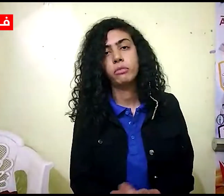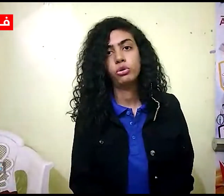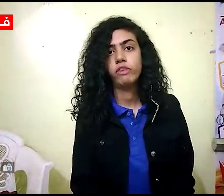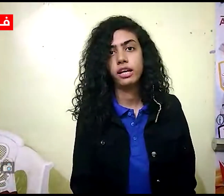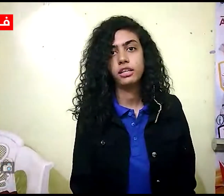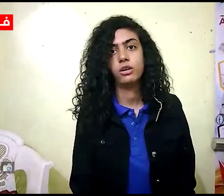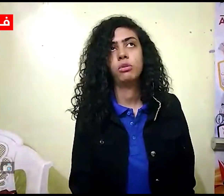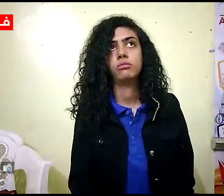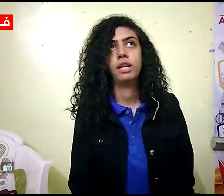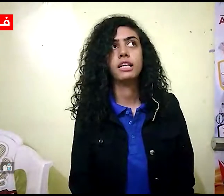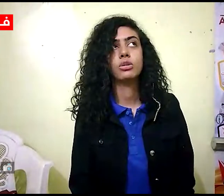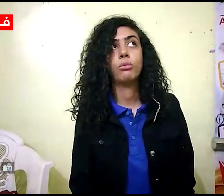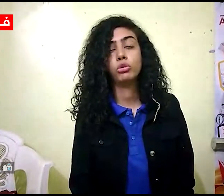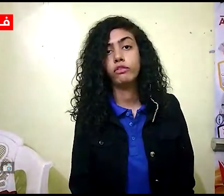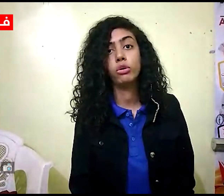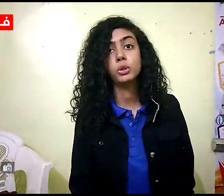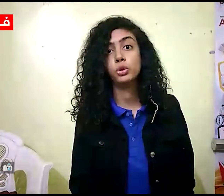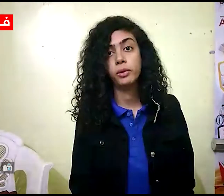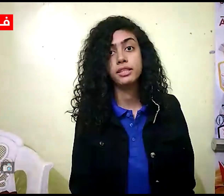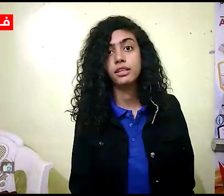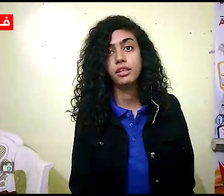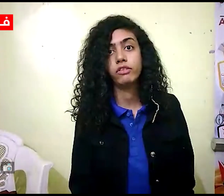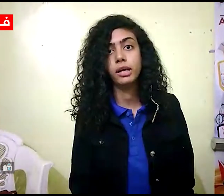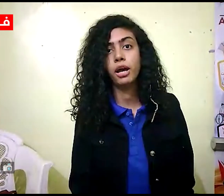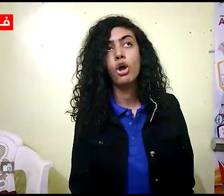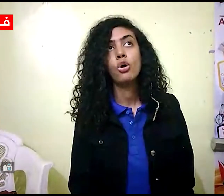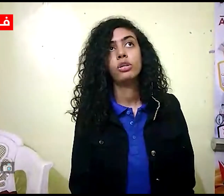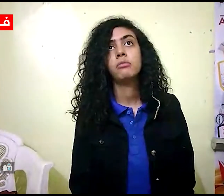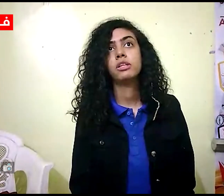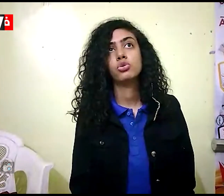حاجه فمعوضهم في حاجه تانية. هم بالعكس دول هم متفوقين ومتميزين جدا في